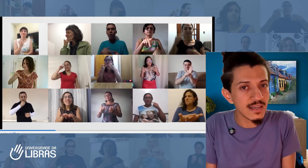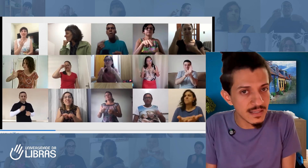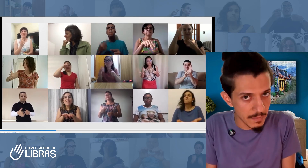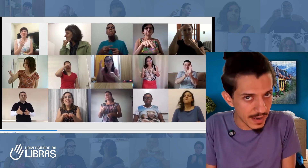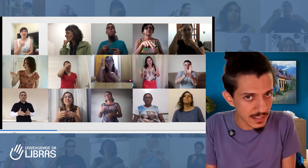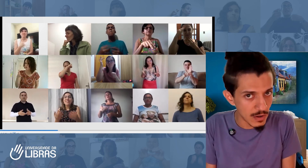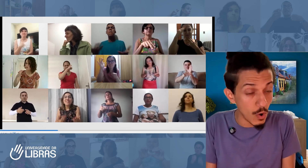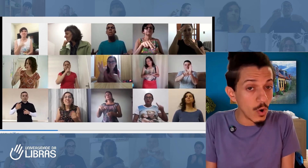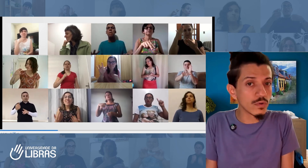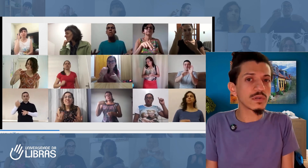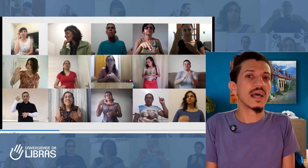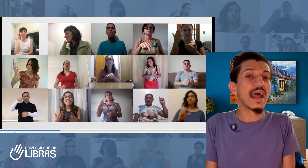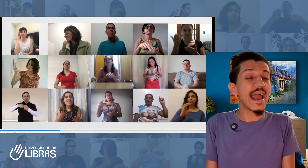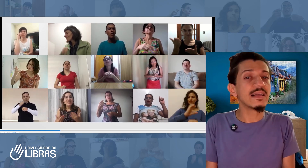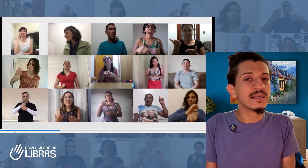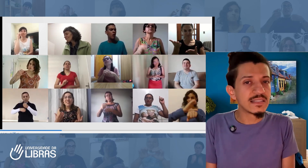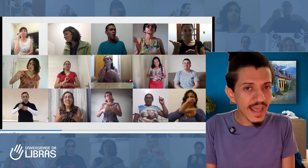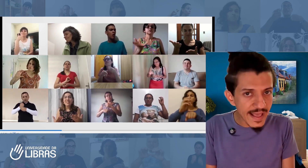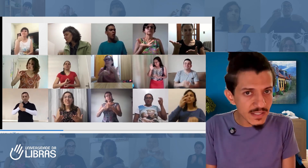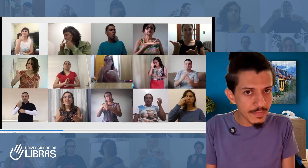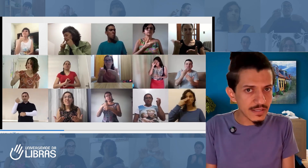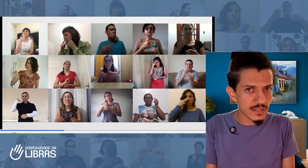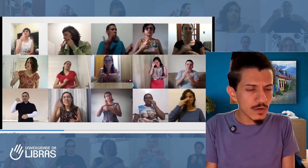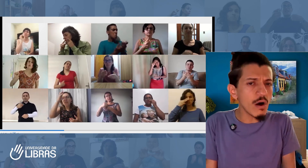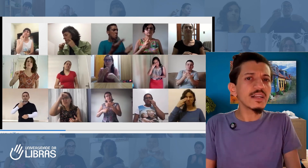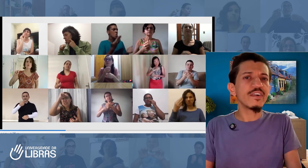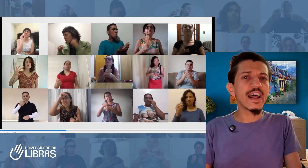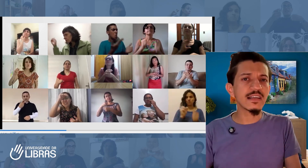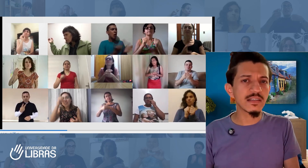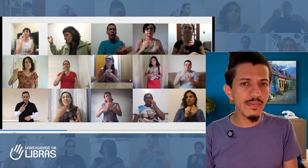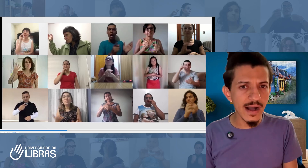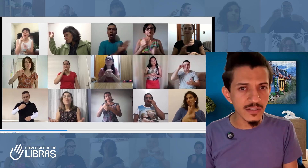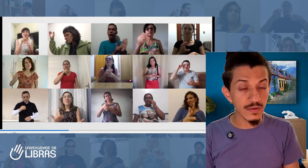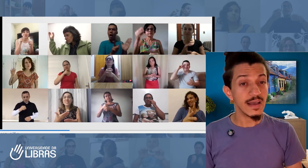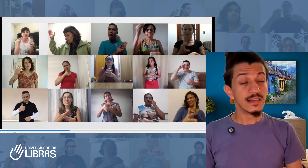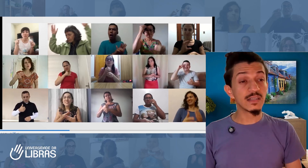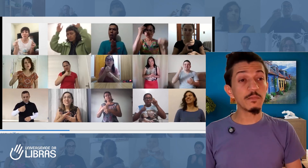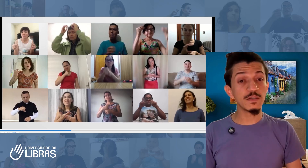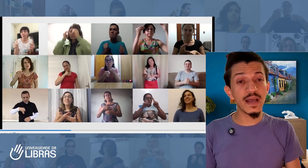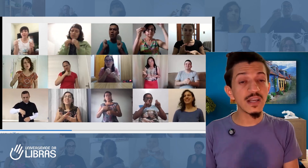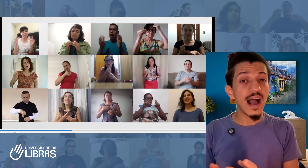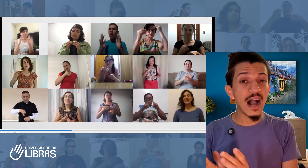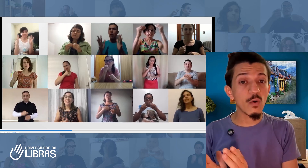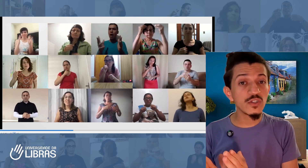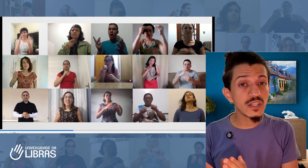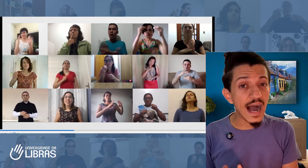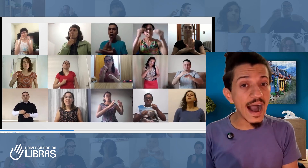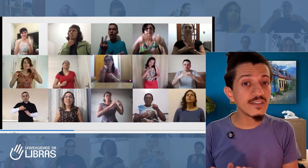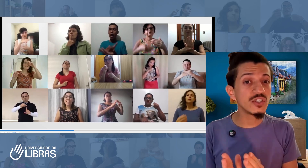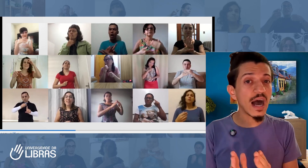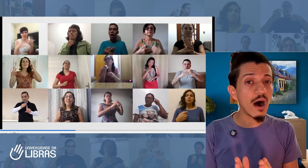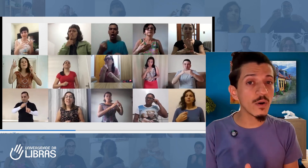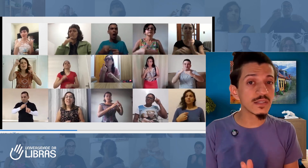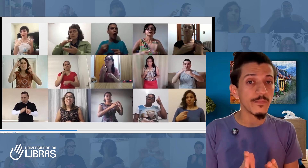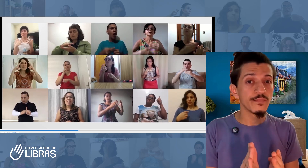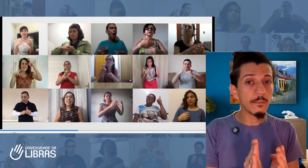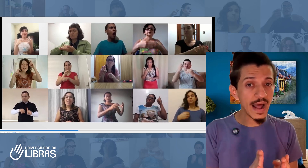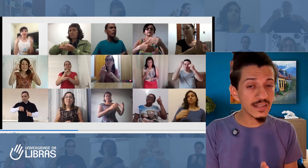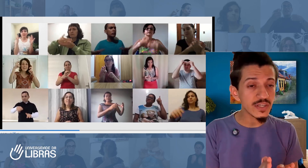semanas, outros em 6 meses. Qual que é a diferença, Madison? Simplesmente a quantidade de aulas práticas de